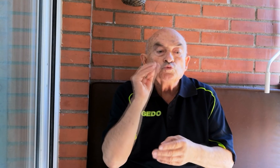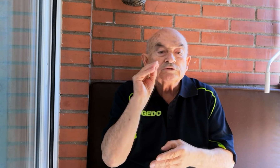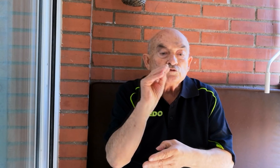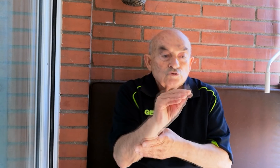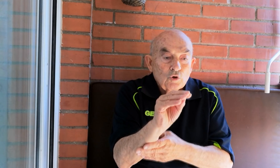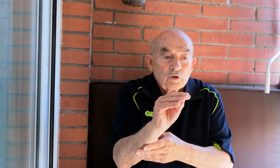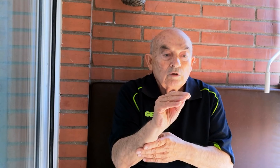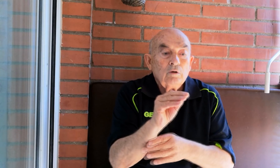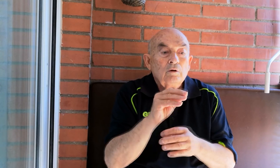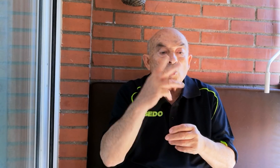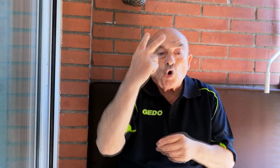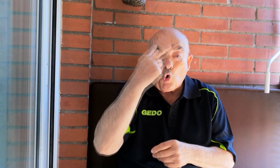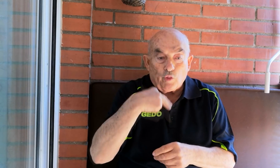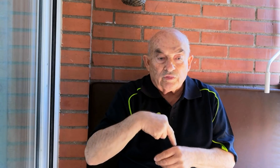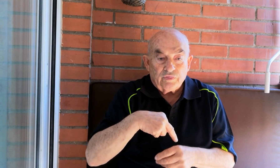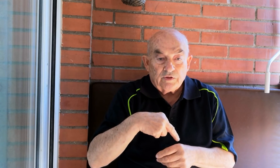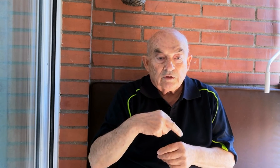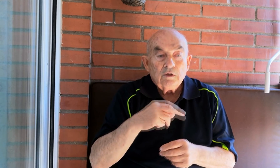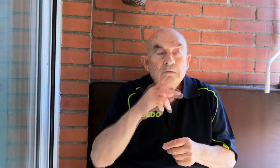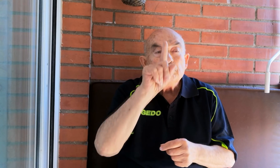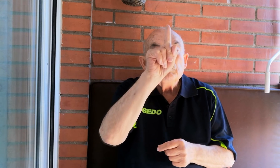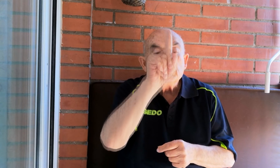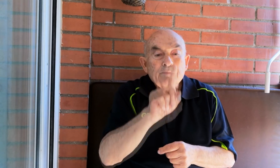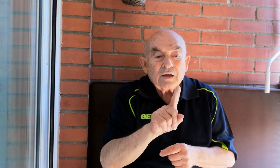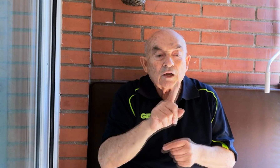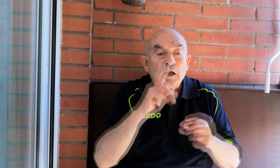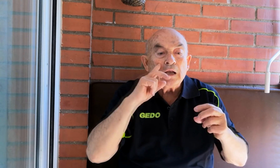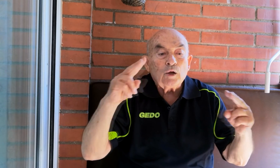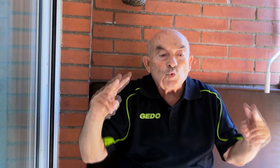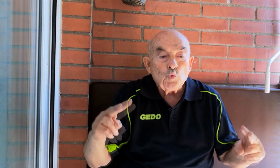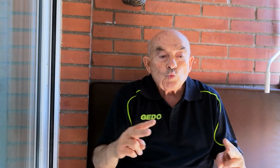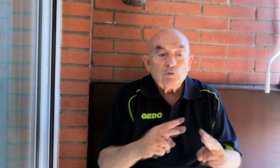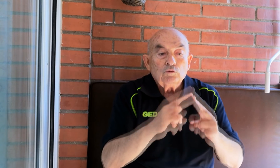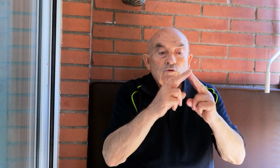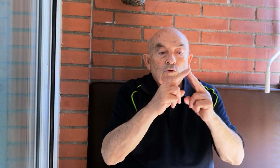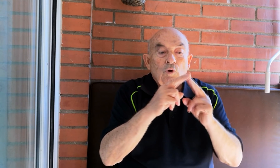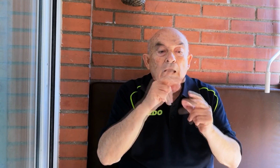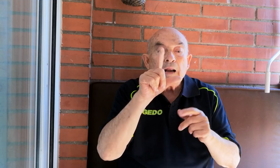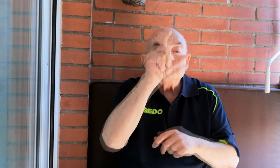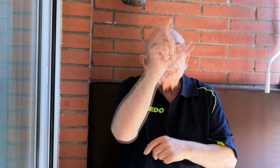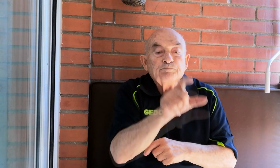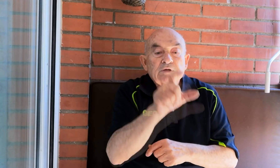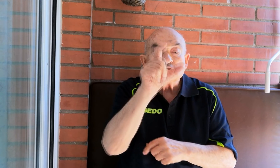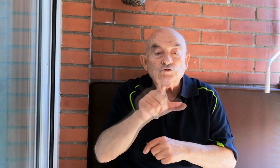aprovar, recordo, una subvenció on vam poder fer